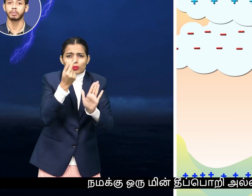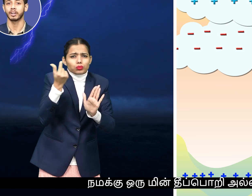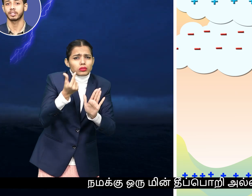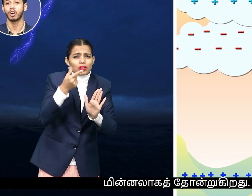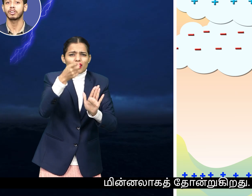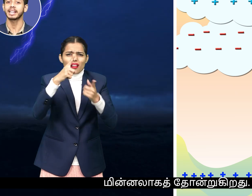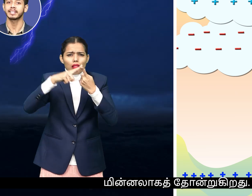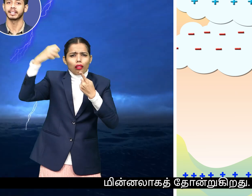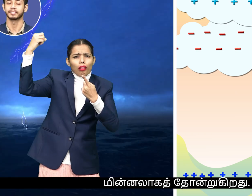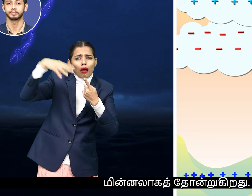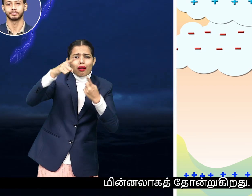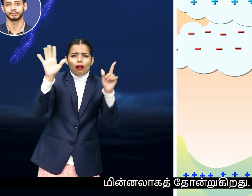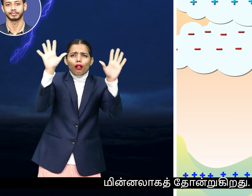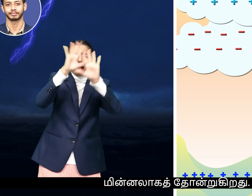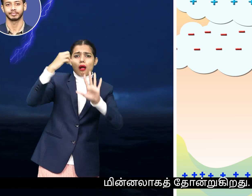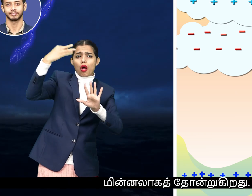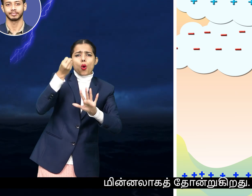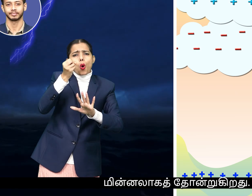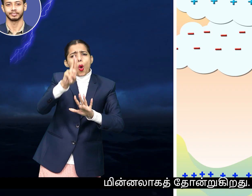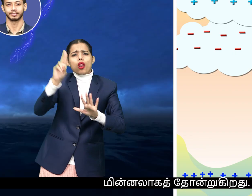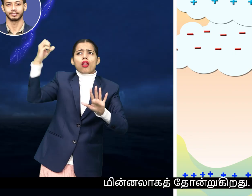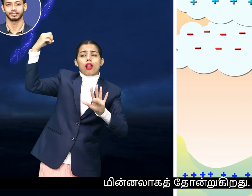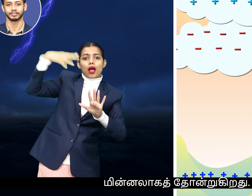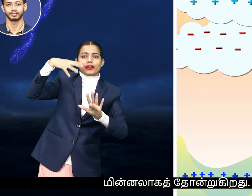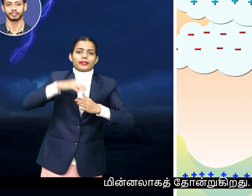அல்லது மின்னலாக தோன்றுகிறது.